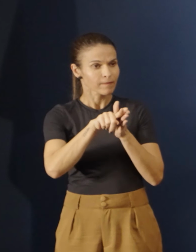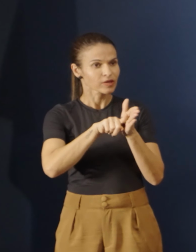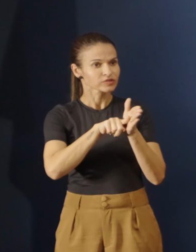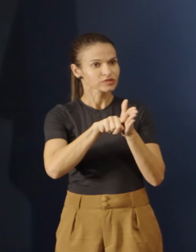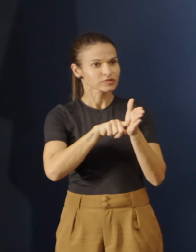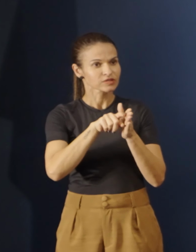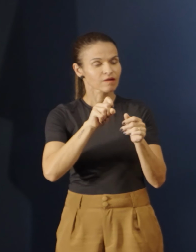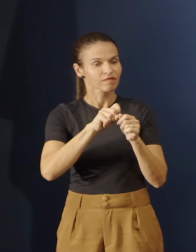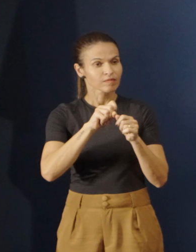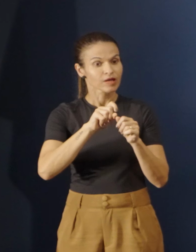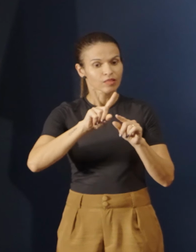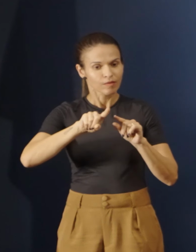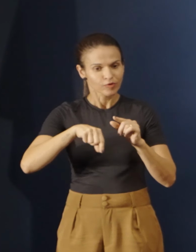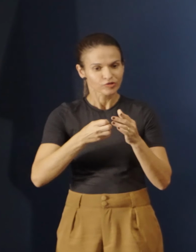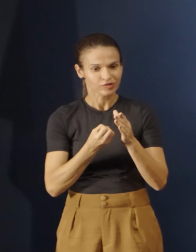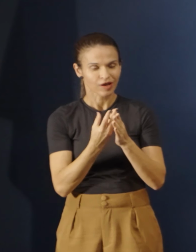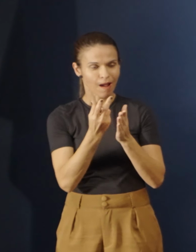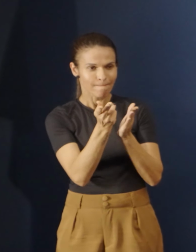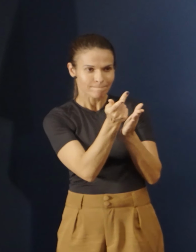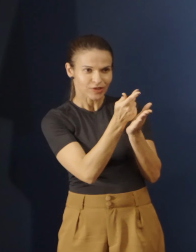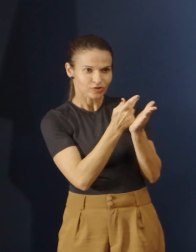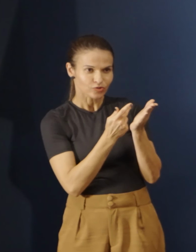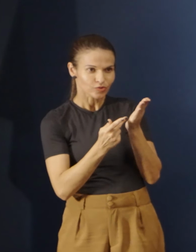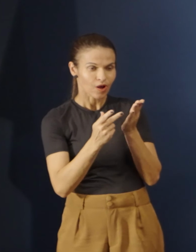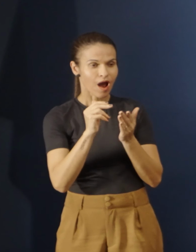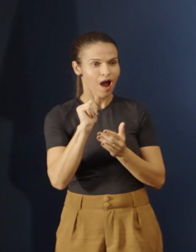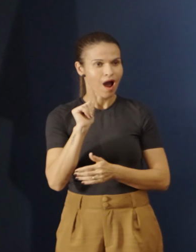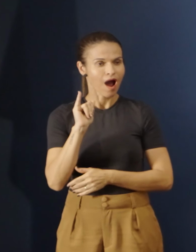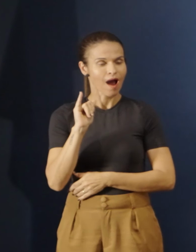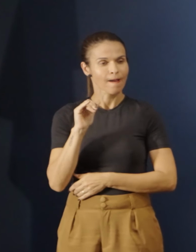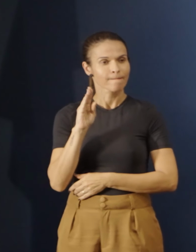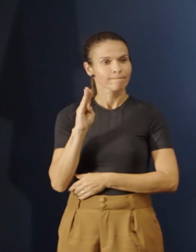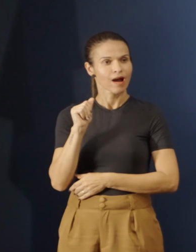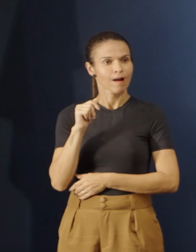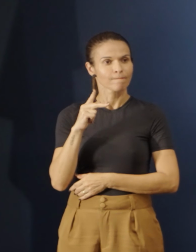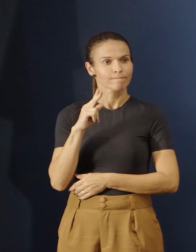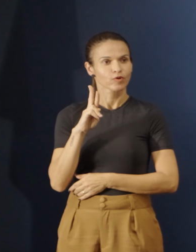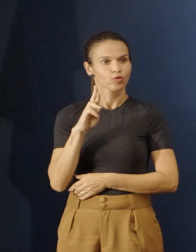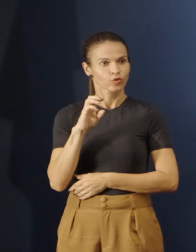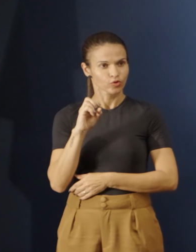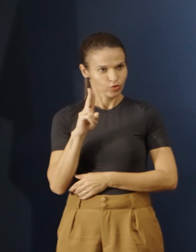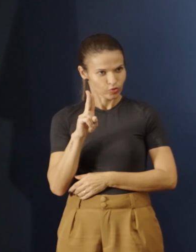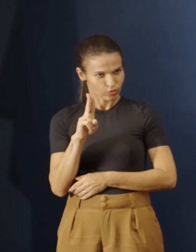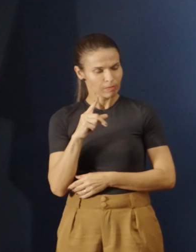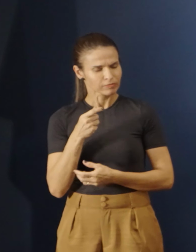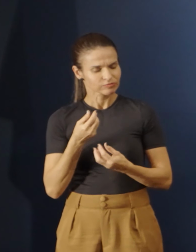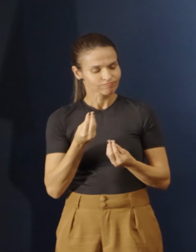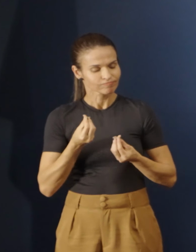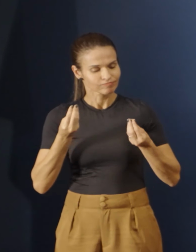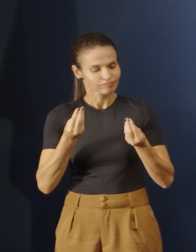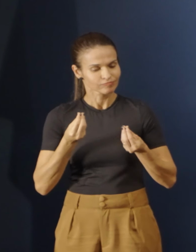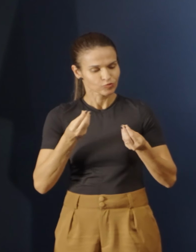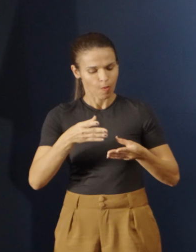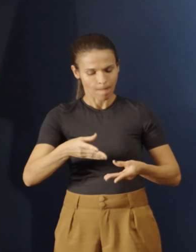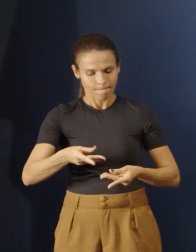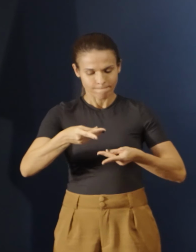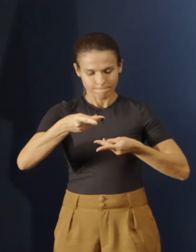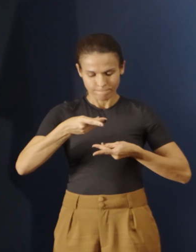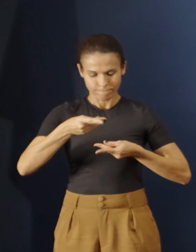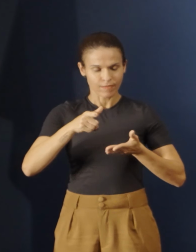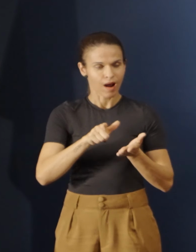que ela faz para depois compor a pintura do Abaporu. Então, isso você tem que ter uma certa sensibilidade, porque quando você pega um papel